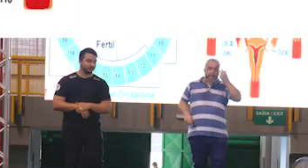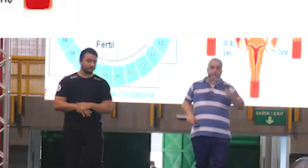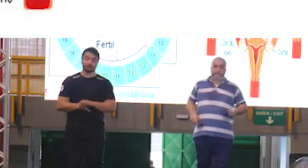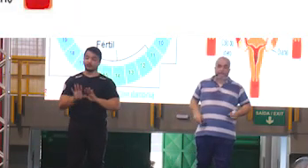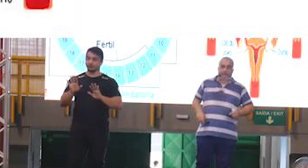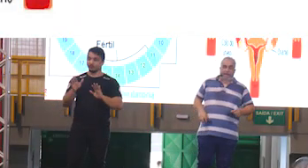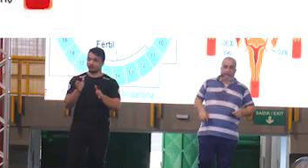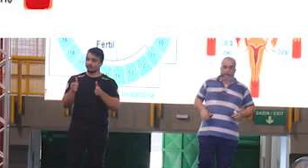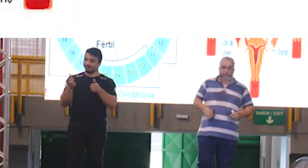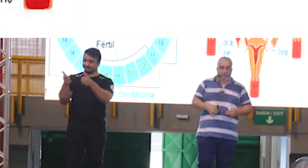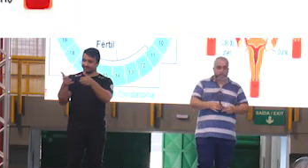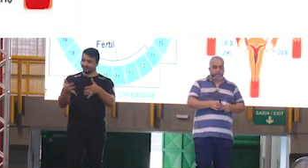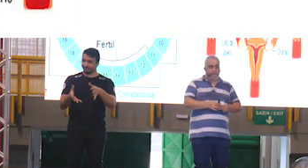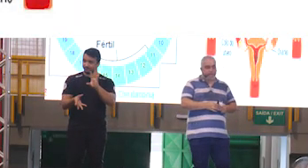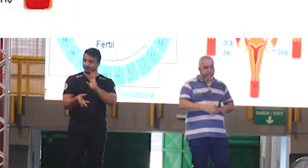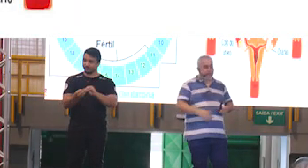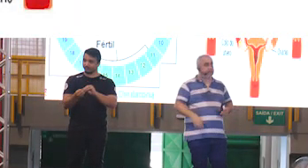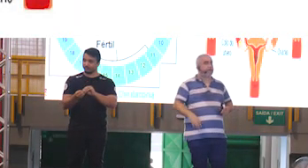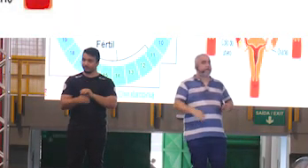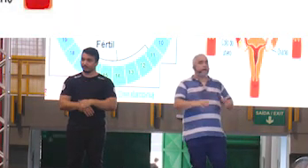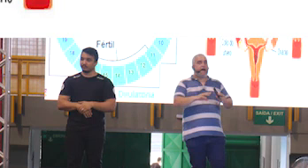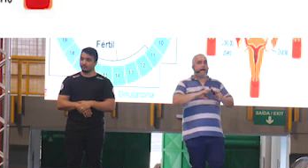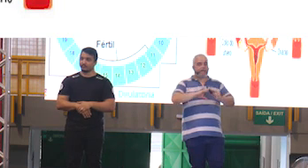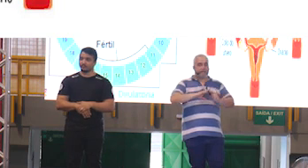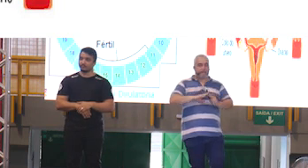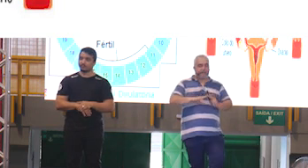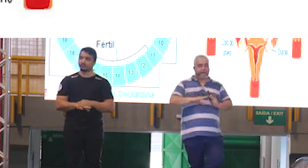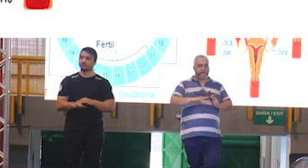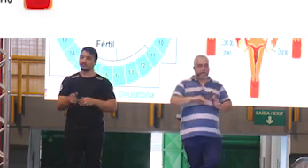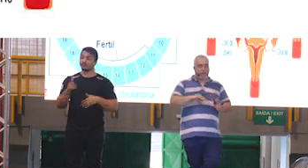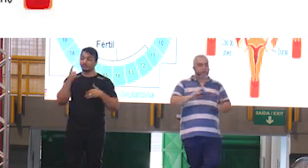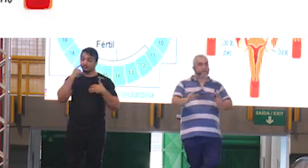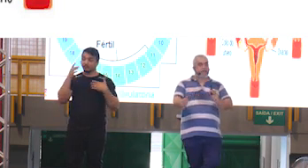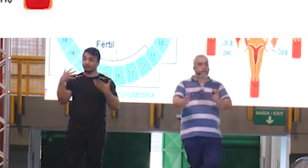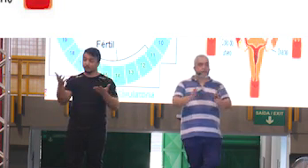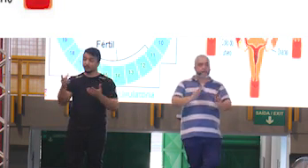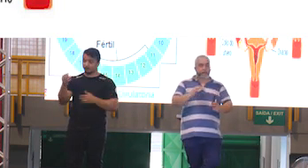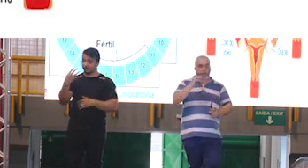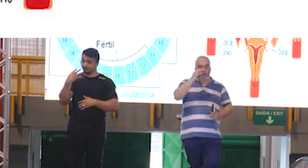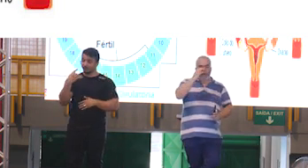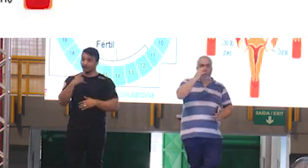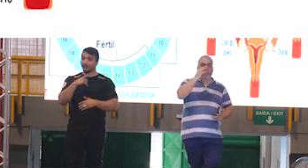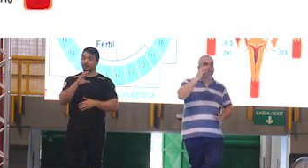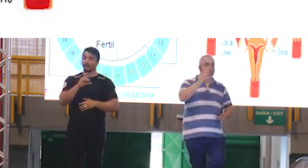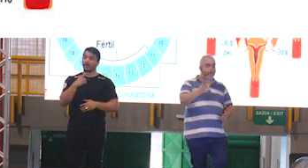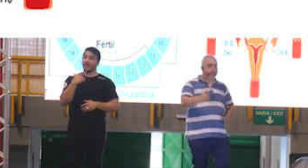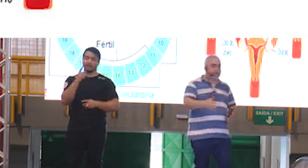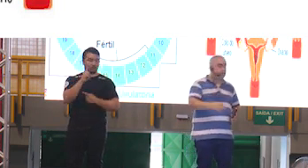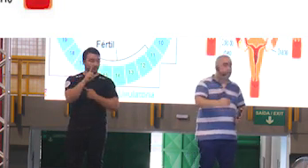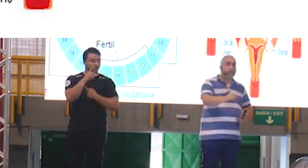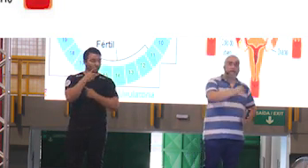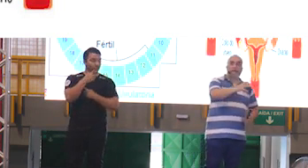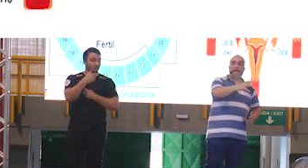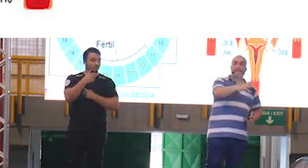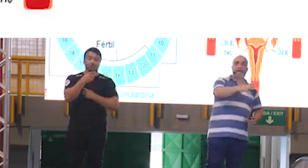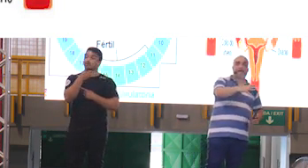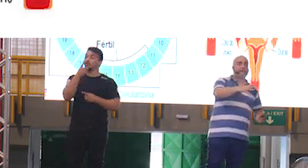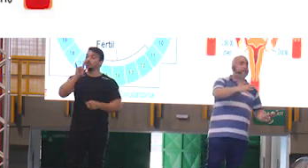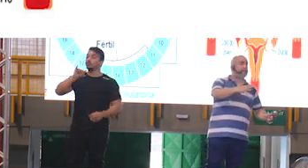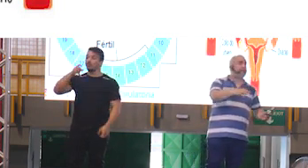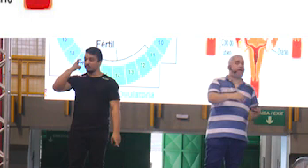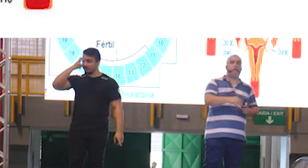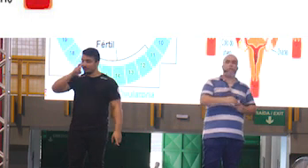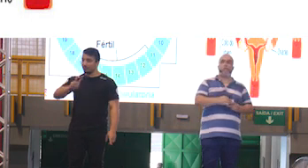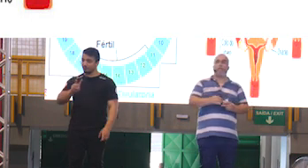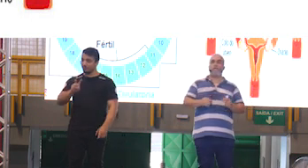Só para deixar bem claro aqui, que eu falei para vocês. Aí você tem os 5 primeiros dias da menstruação, que é a